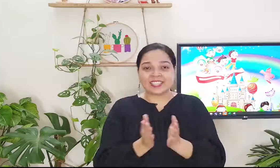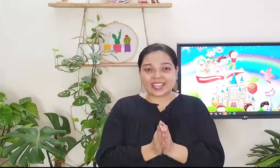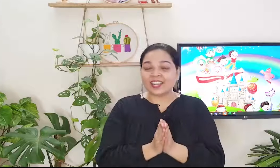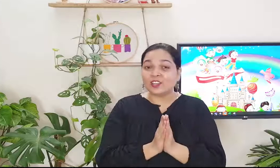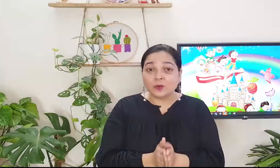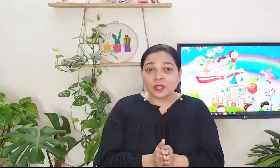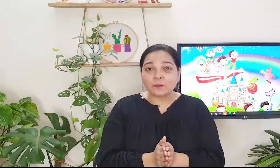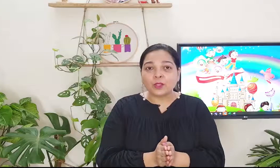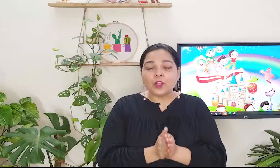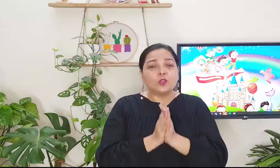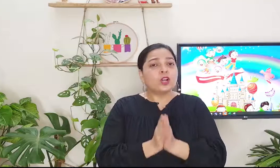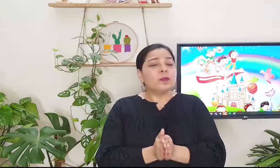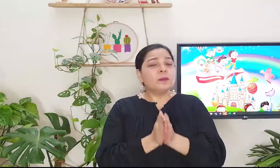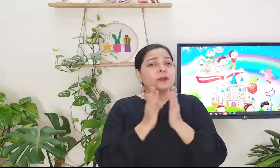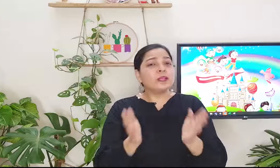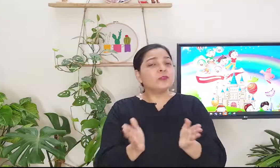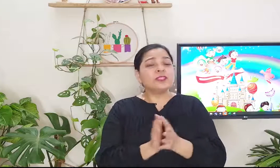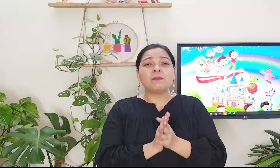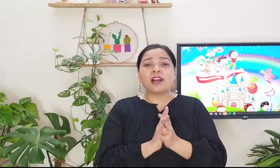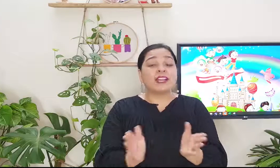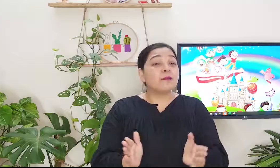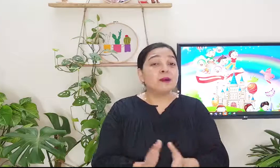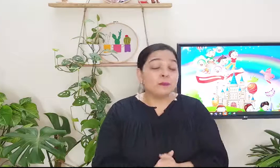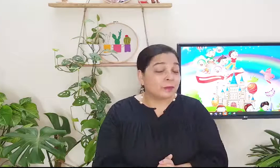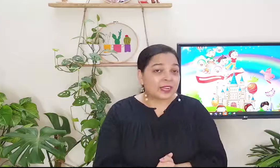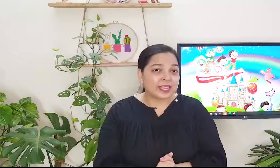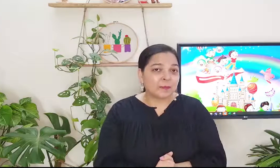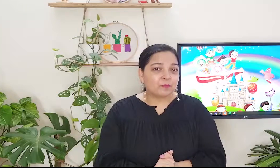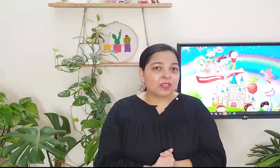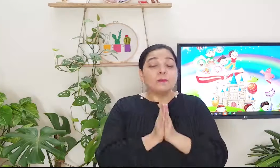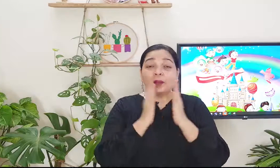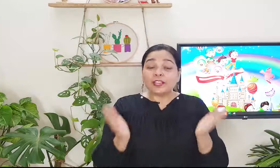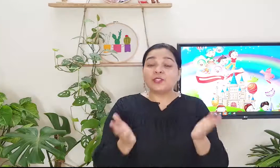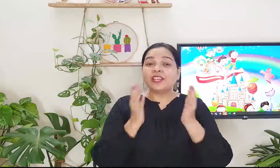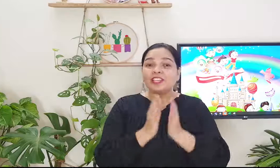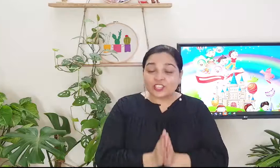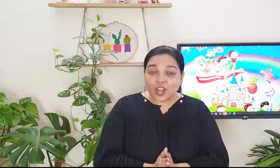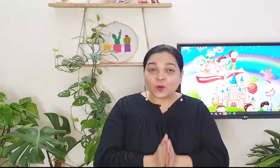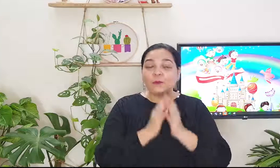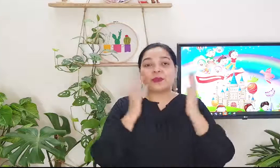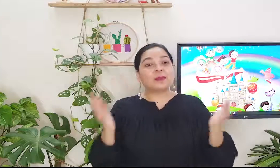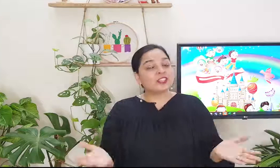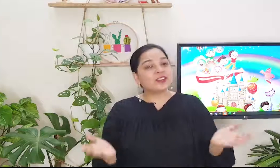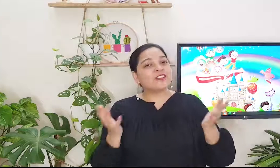না, হালেলুইয়া। তো কখনো প্রভুর কাছ থেকে দূরে যাওয়ার কথা ভেব না, ঈশ্বরের ইচ্ছাকে